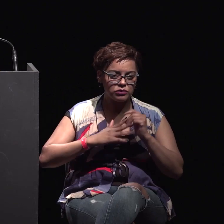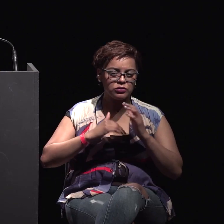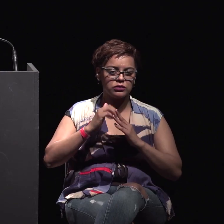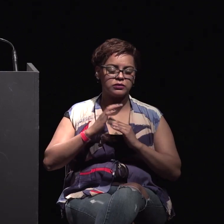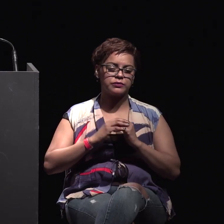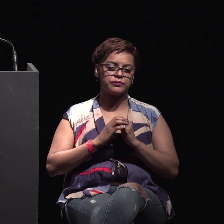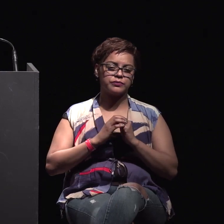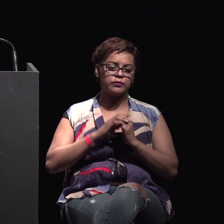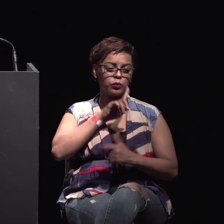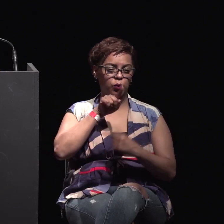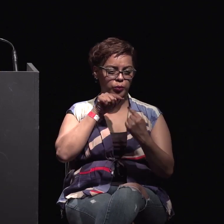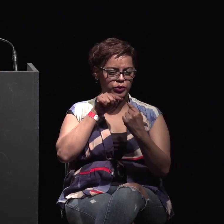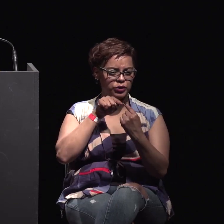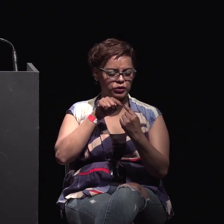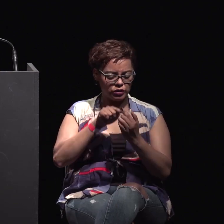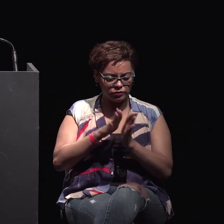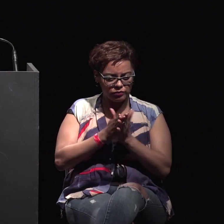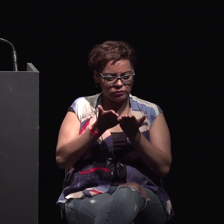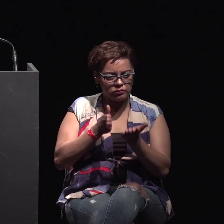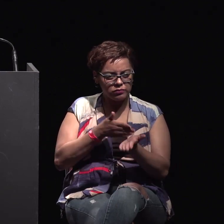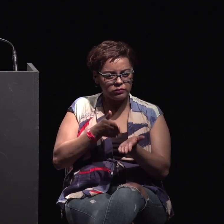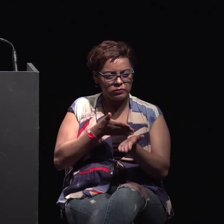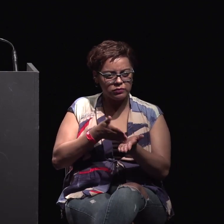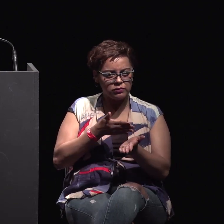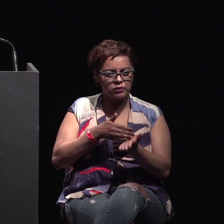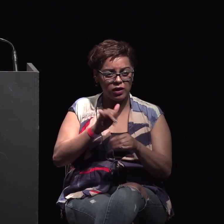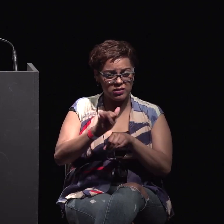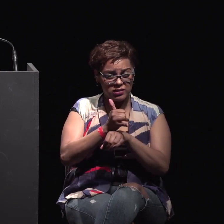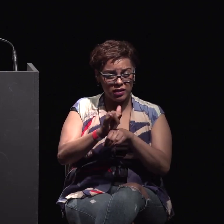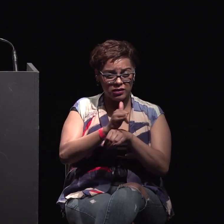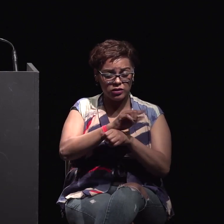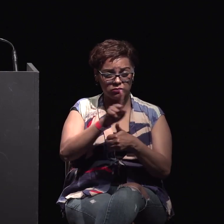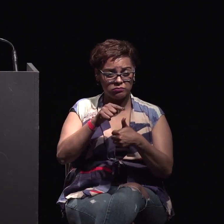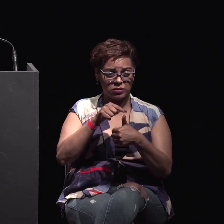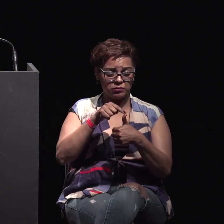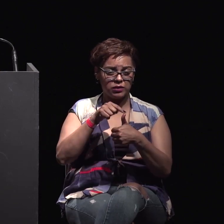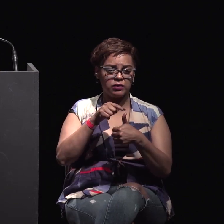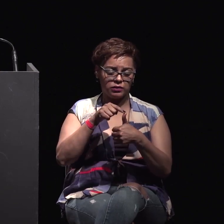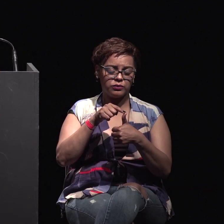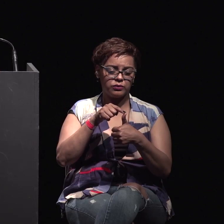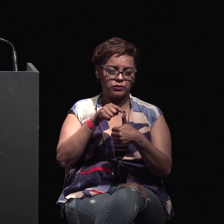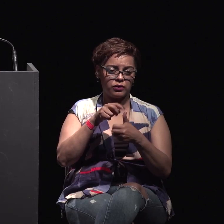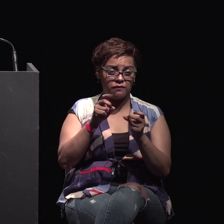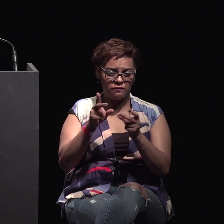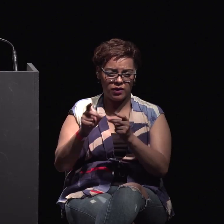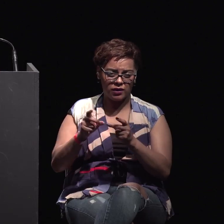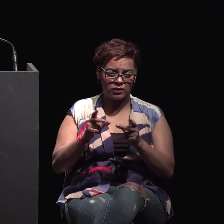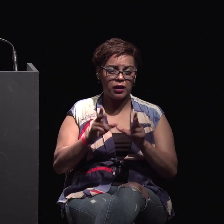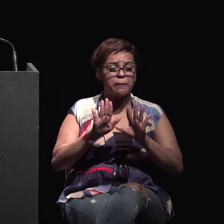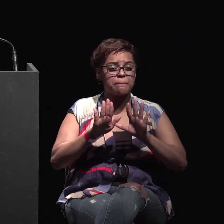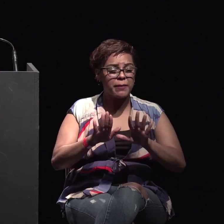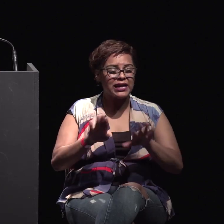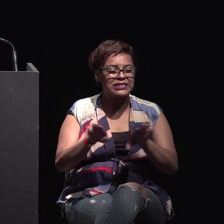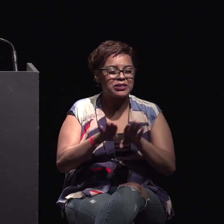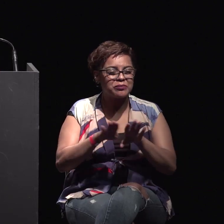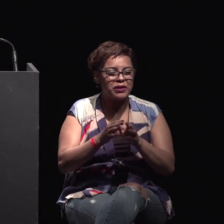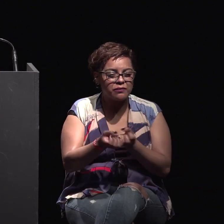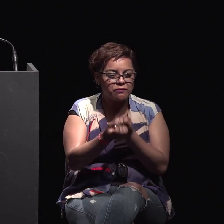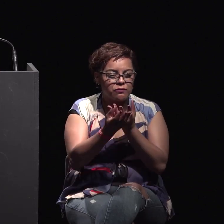seu objetivo, do cumprimento do seu objetivo primeiro, elas também formam o